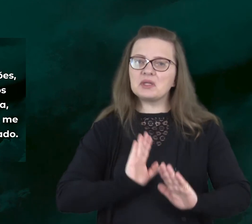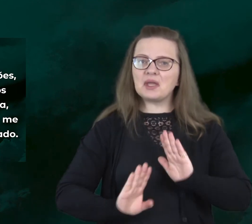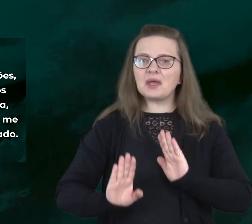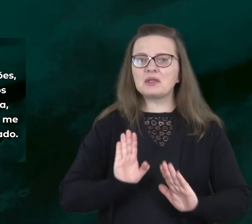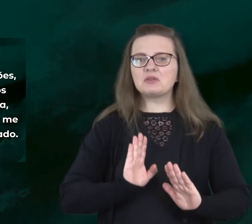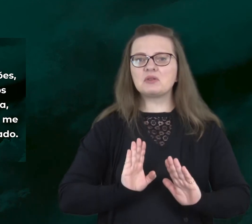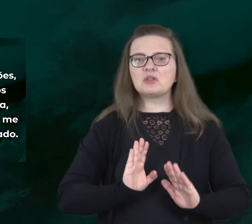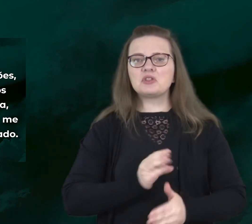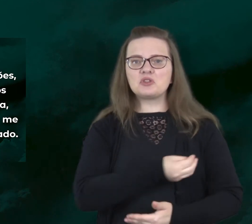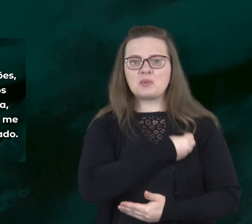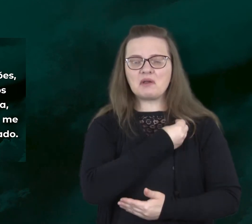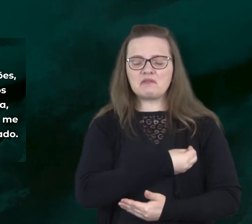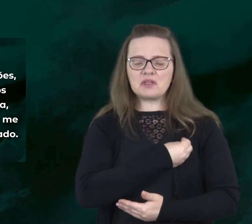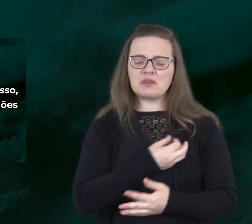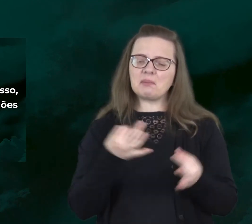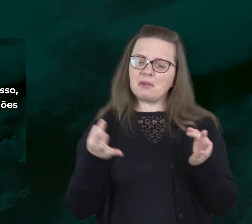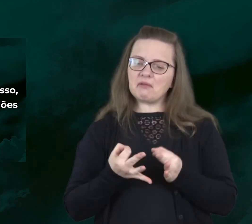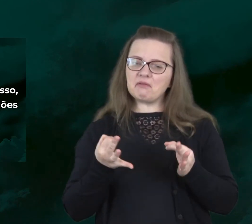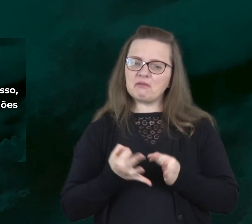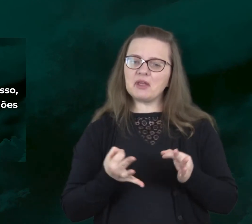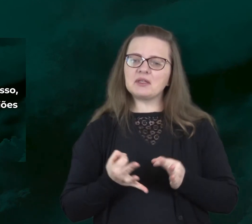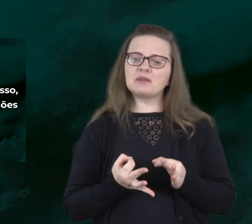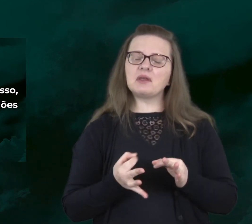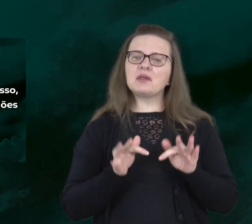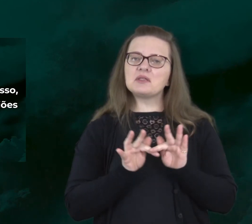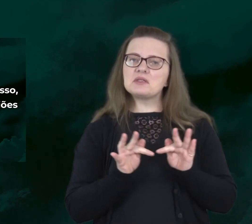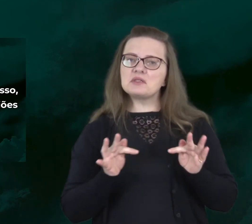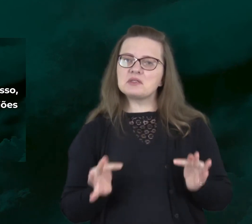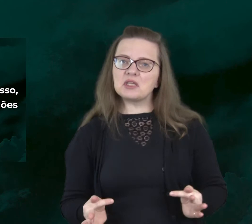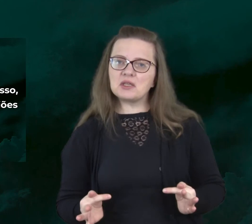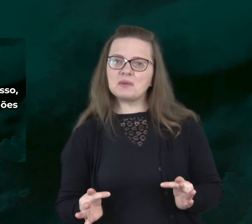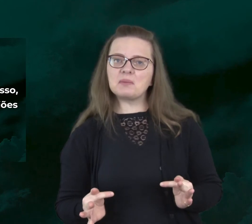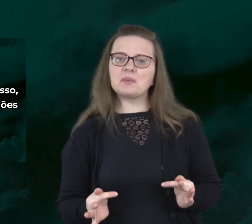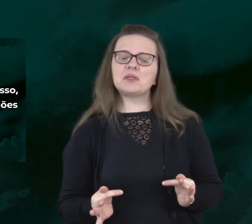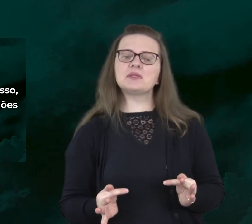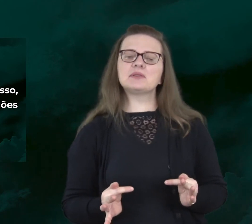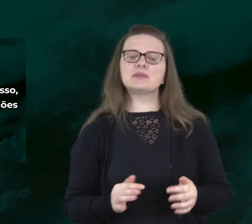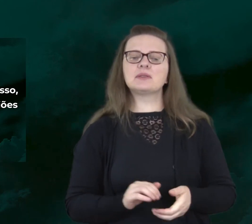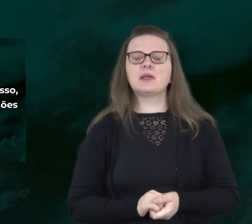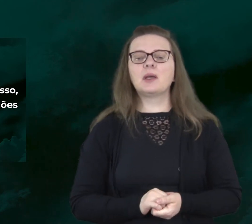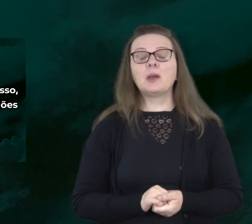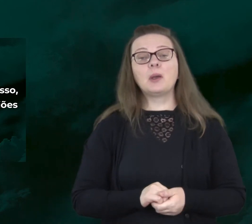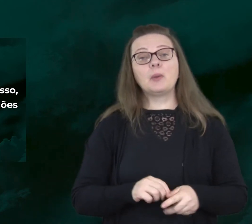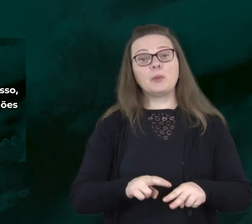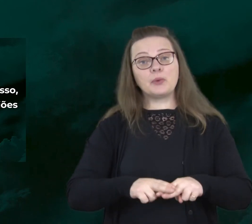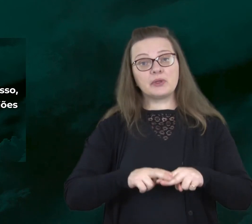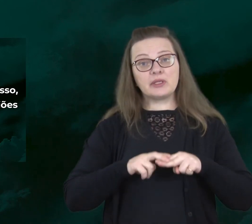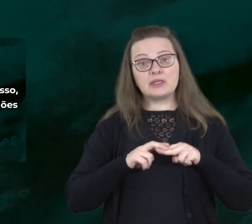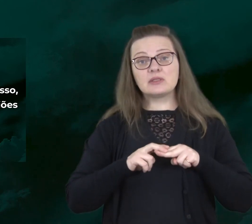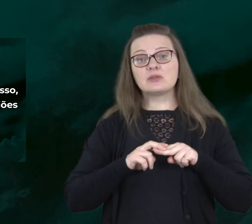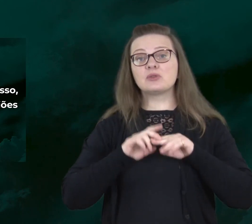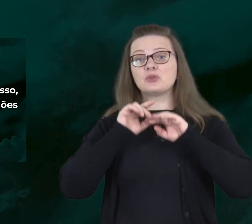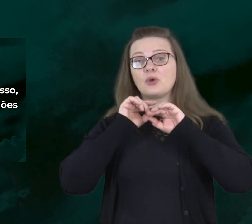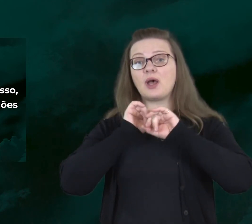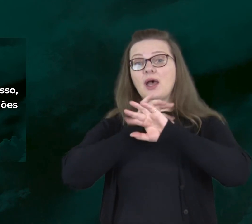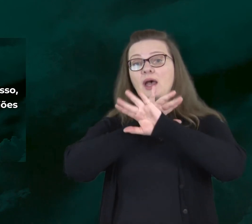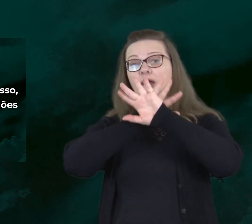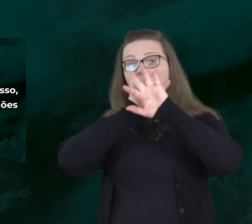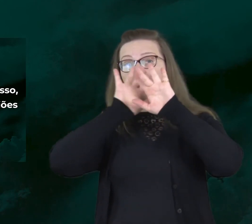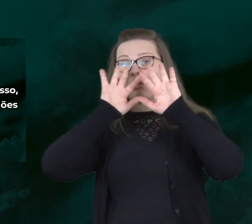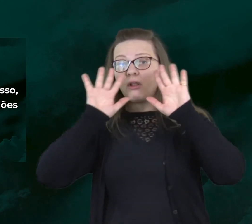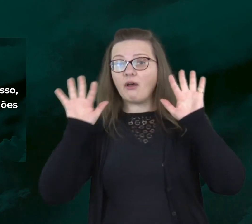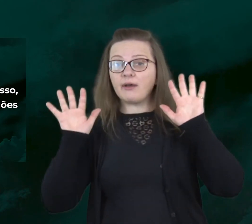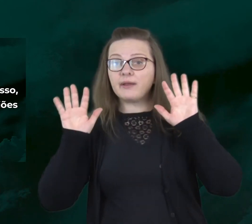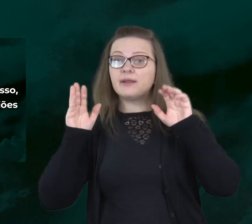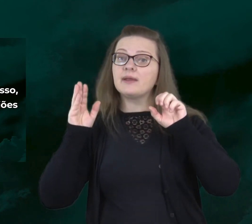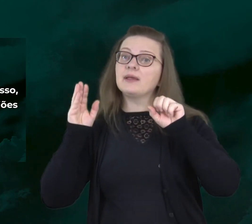pesado. A verdade de Cristo está em mim, por isso não me será tirada essa glória nas regiões da Acaia. Ele está falando isso para